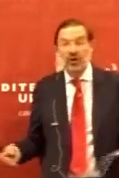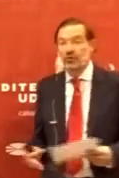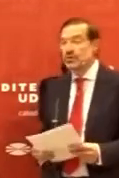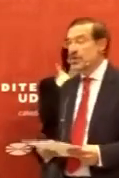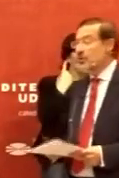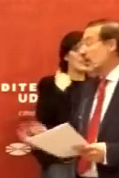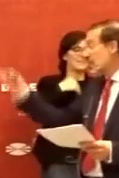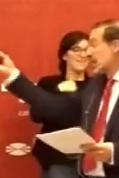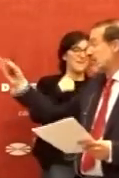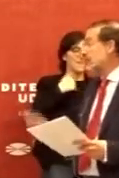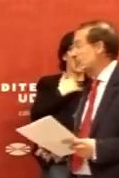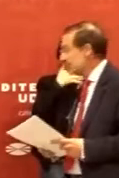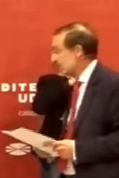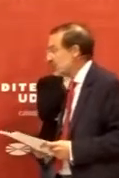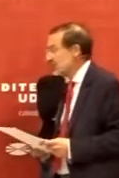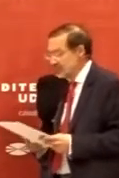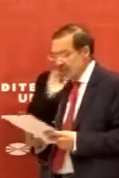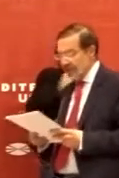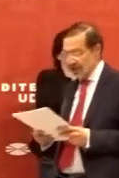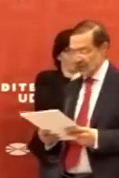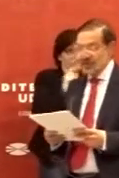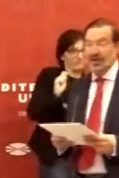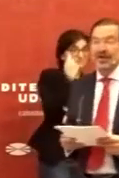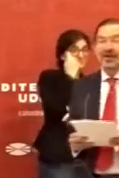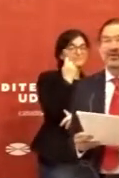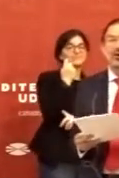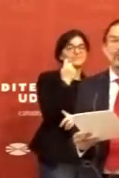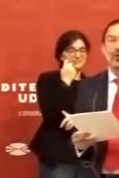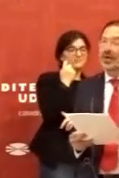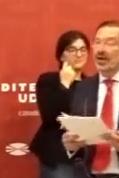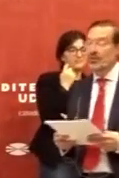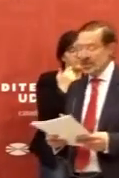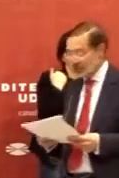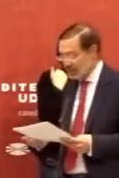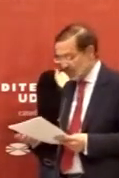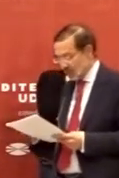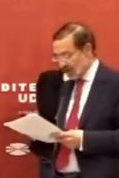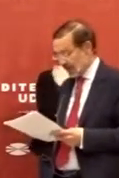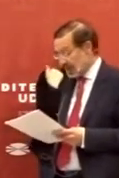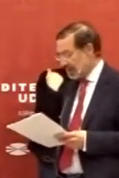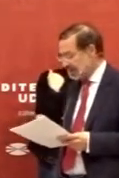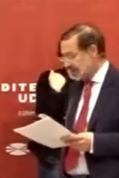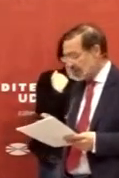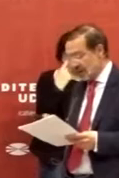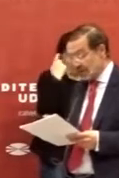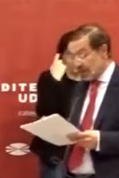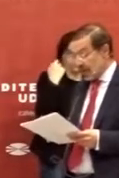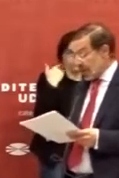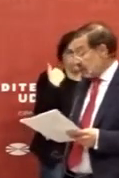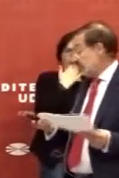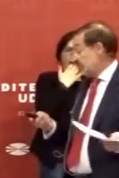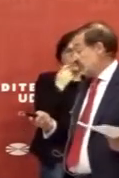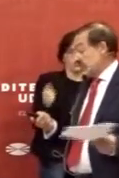ya ha logrado su inserción laboral, que fue uno de esos alumnos a los que don Antonio Abril el año pasado le dio el diploma, ¿no?